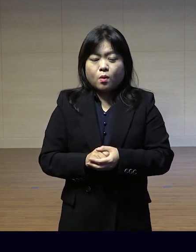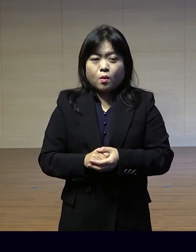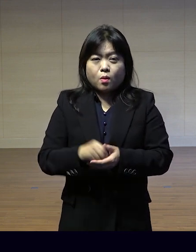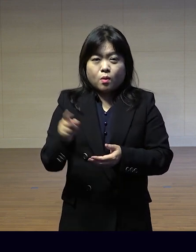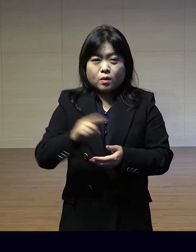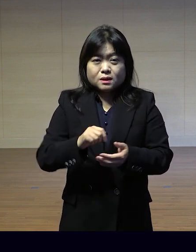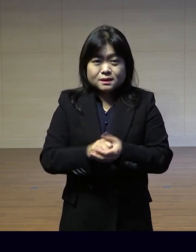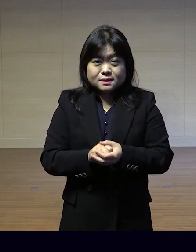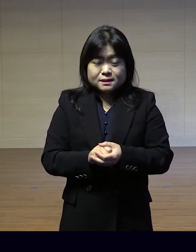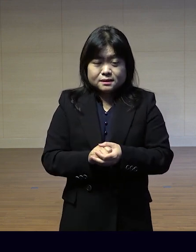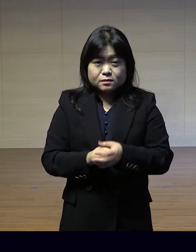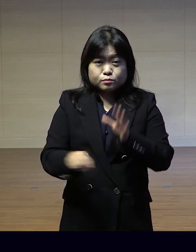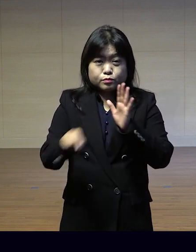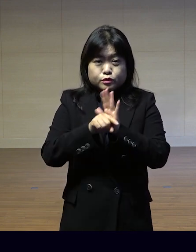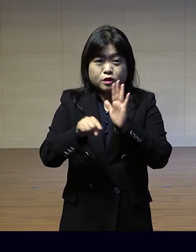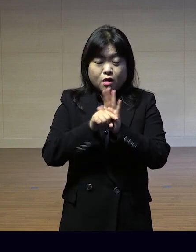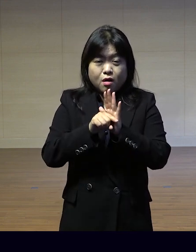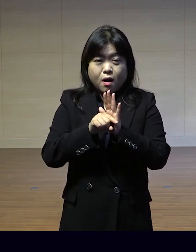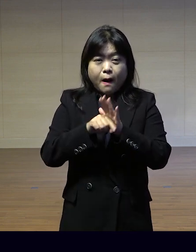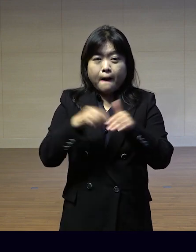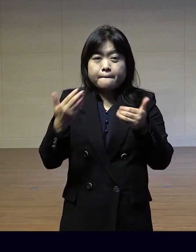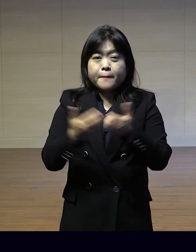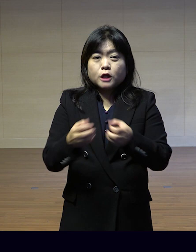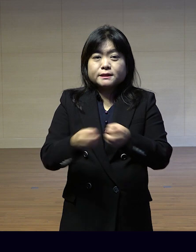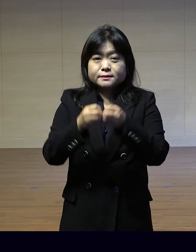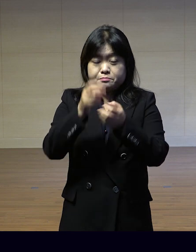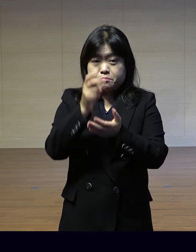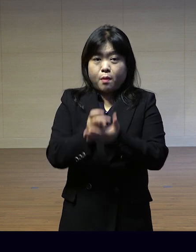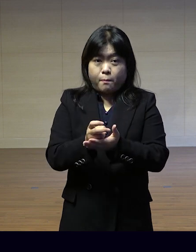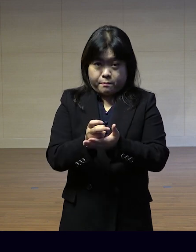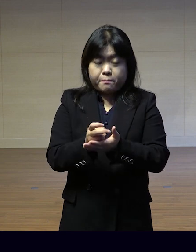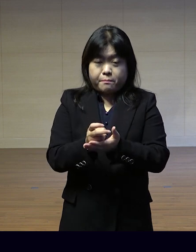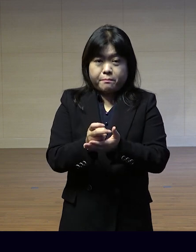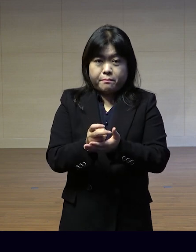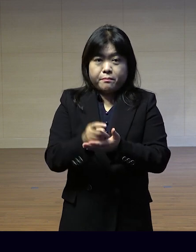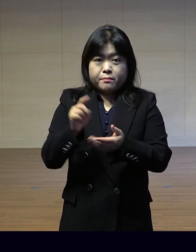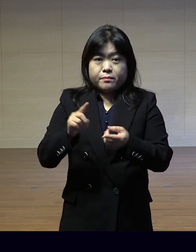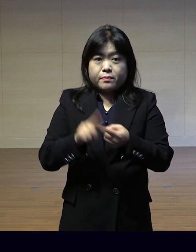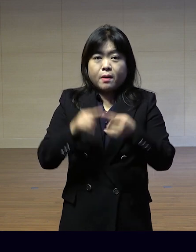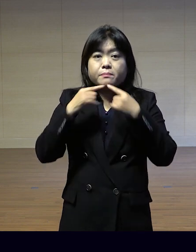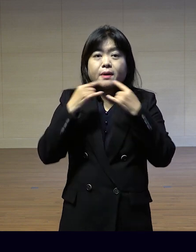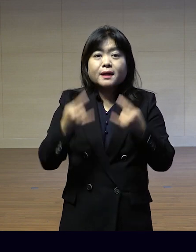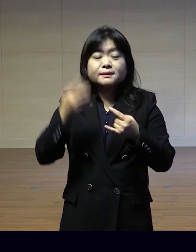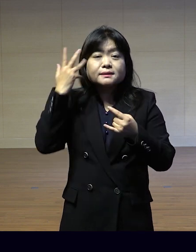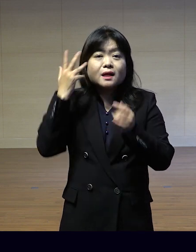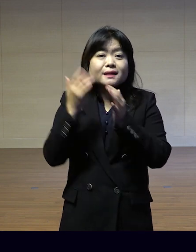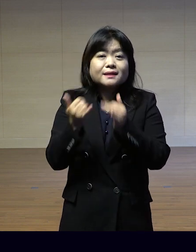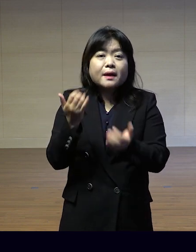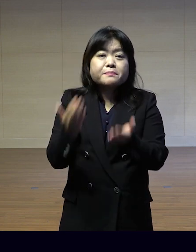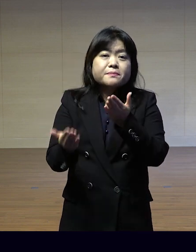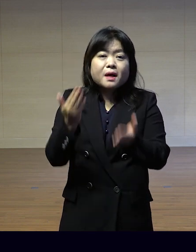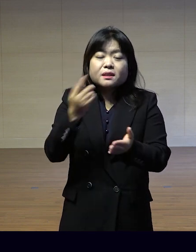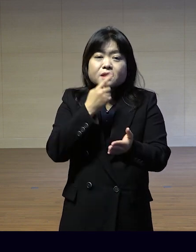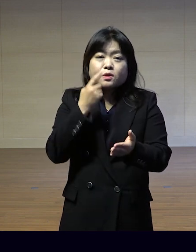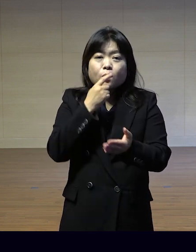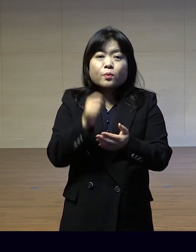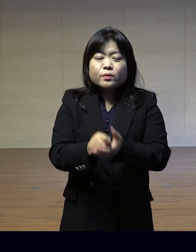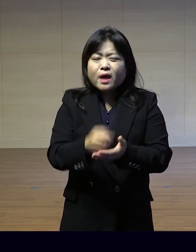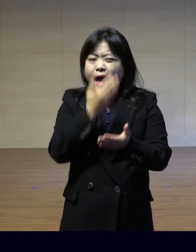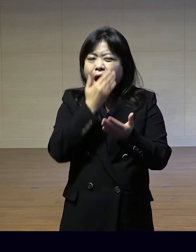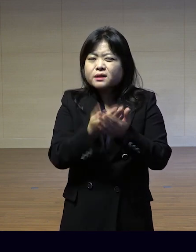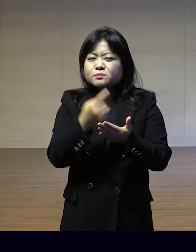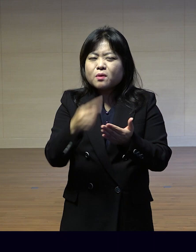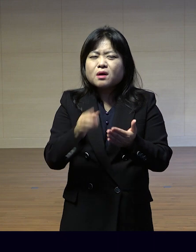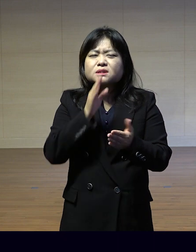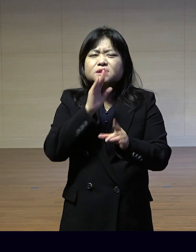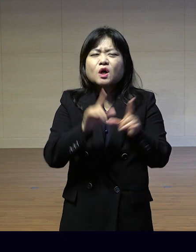그 테오도로 아도르노의 부정변증법이라는 책도 있습니다만 이 프랑크푸르트 학파의 사회 비판 이론 그 핵심이 되는 것이